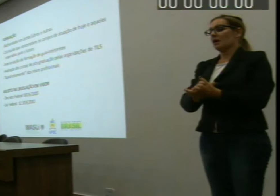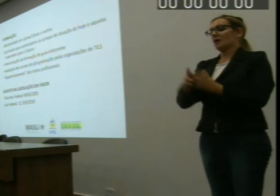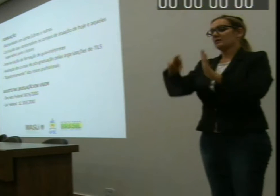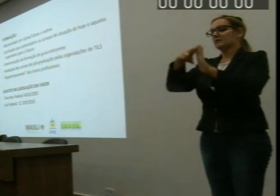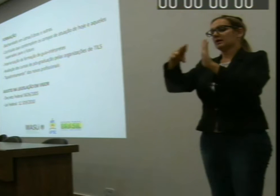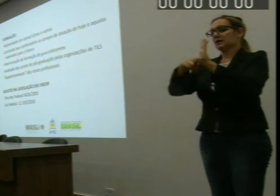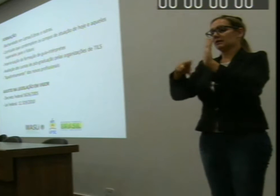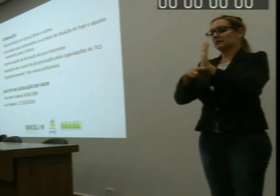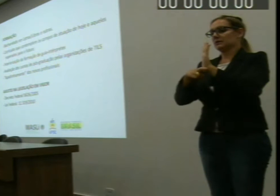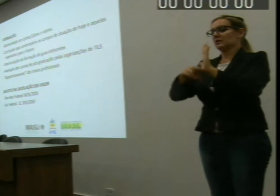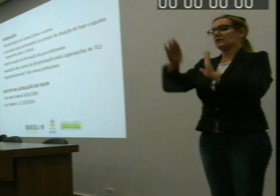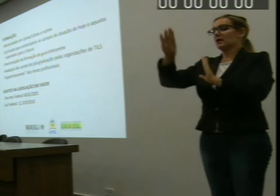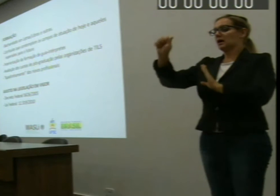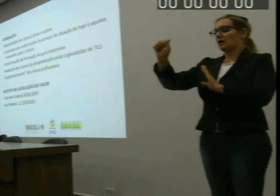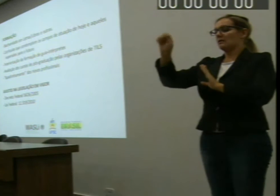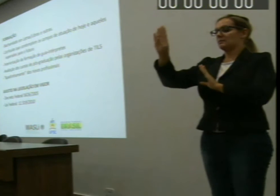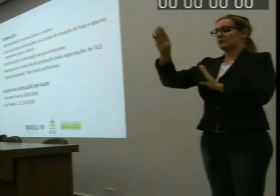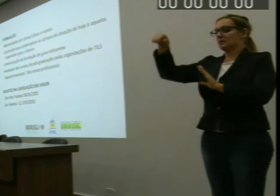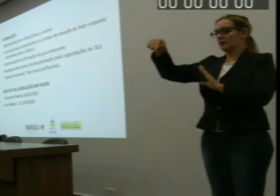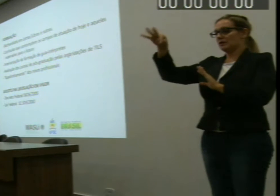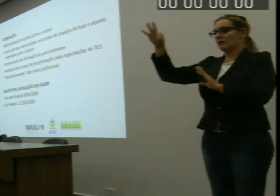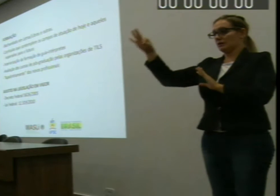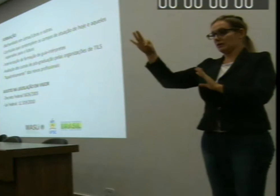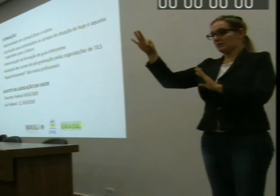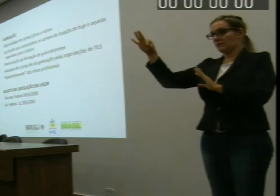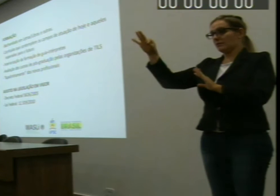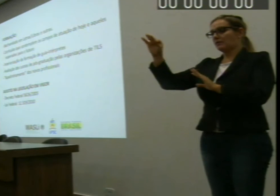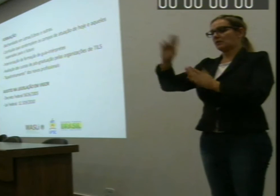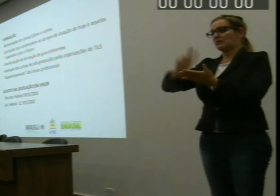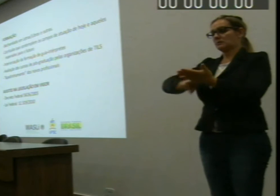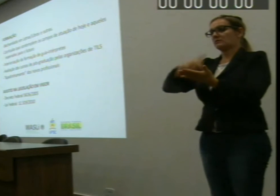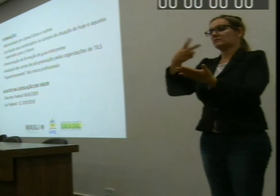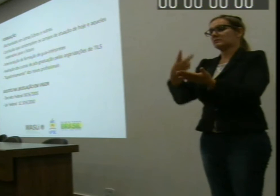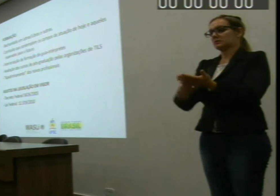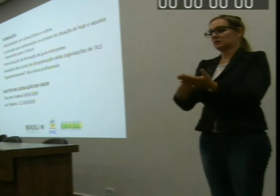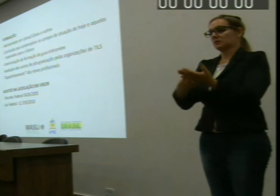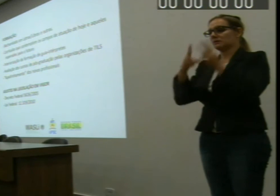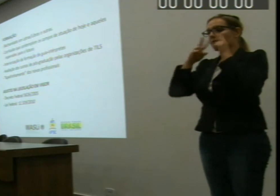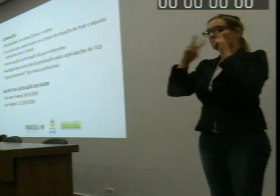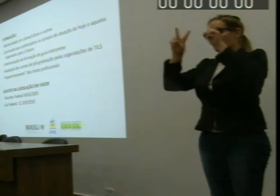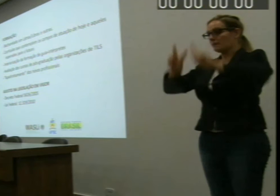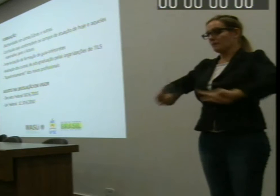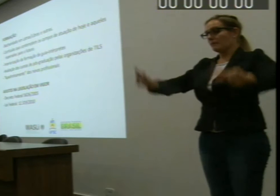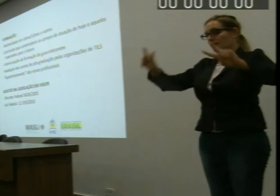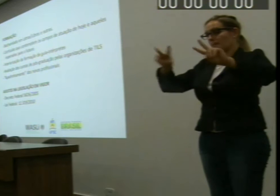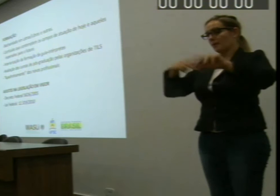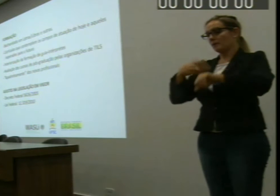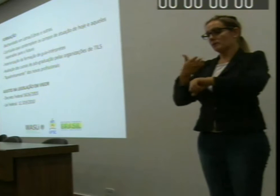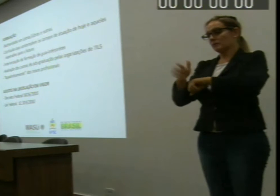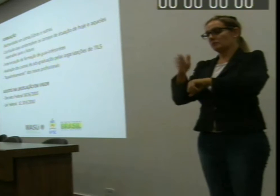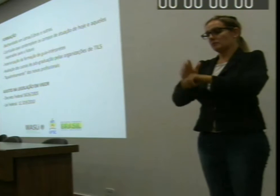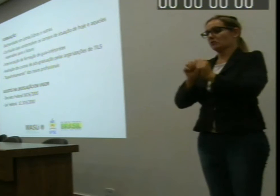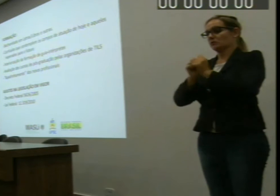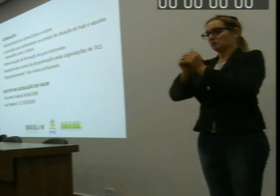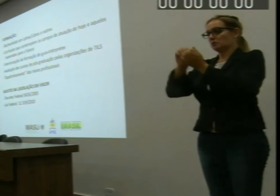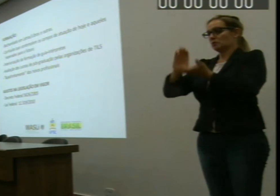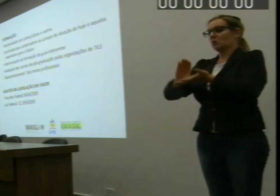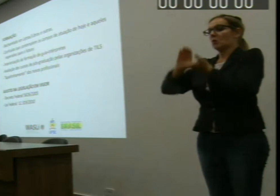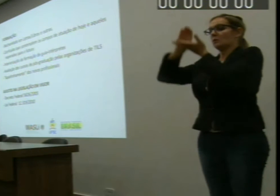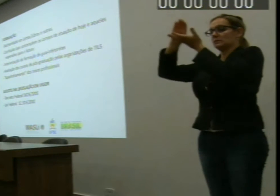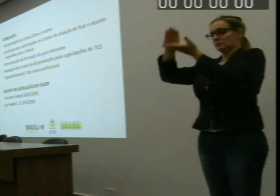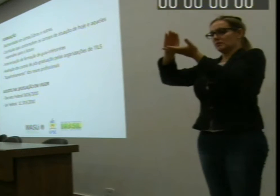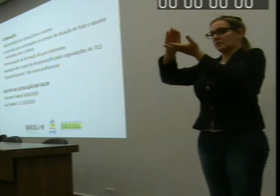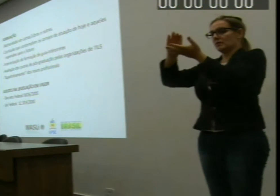a norma da ABNT para tradução audiovisual ah eu tô participando do comitê que tá fazendo alteração da da